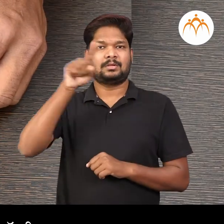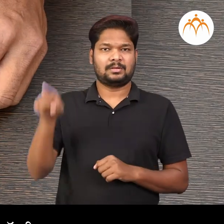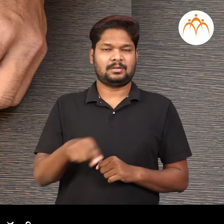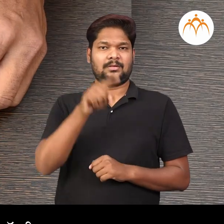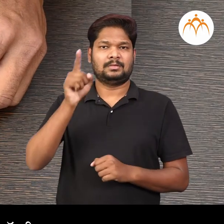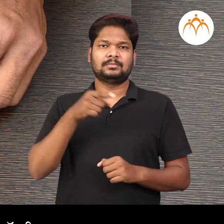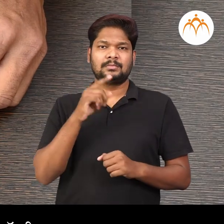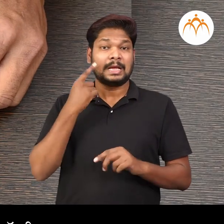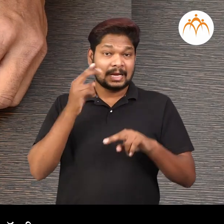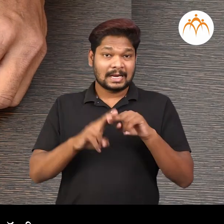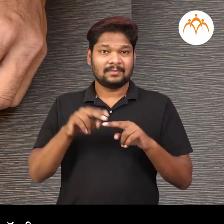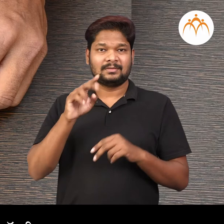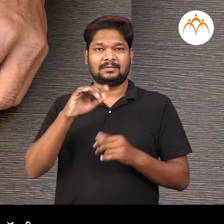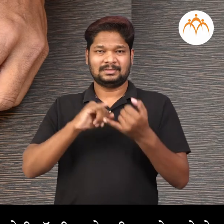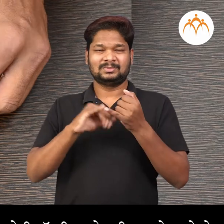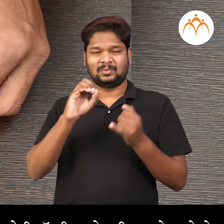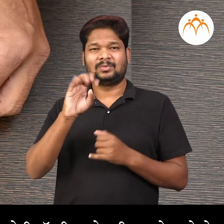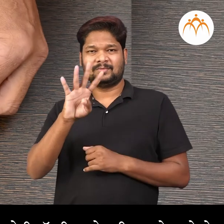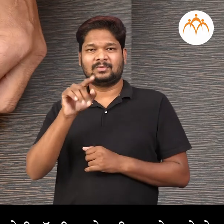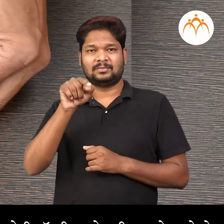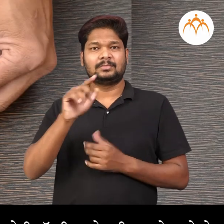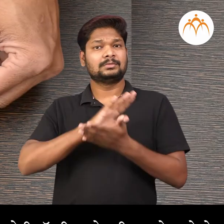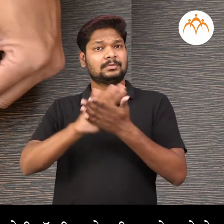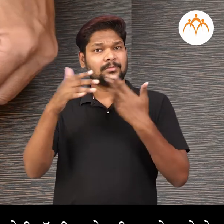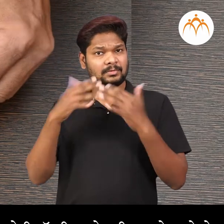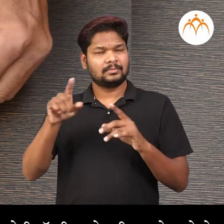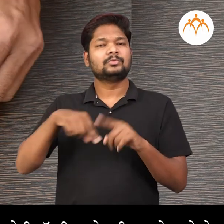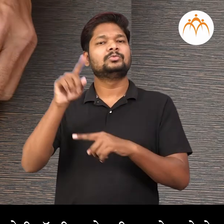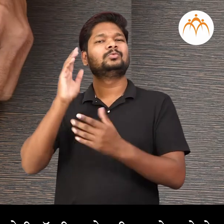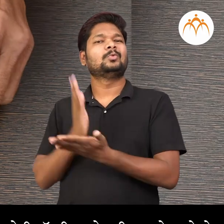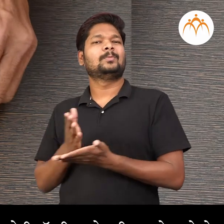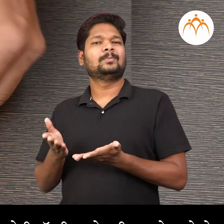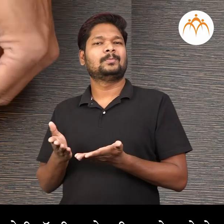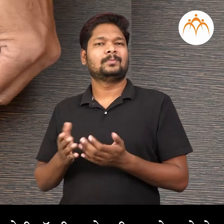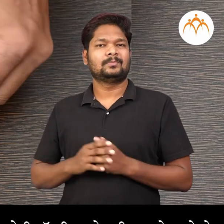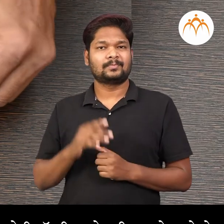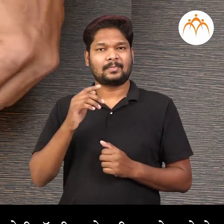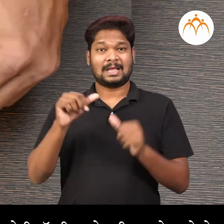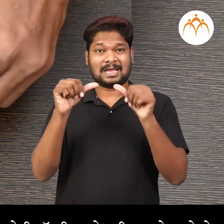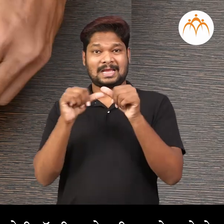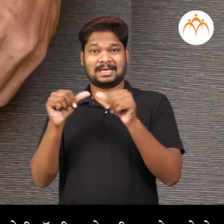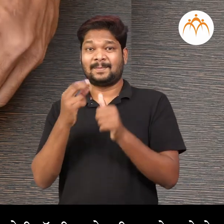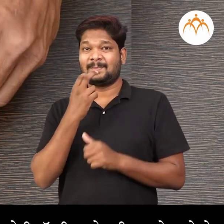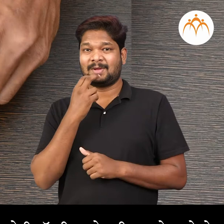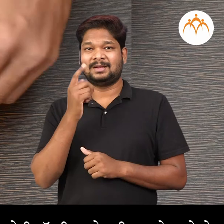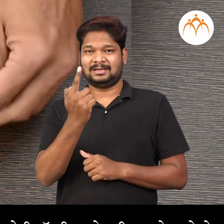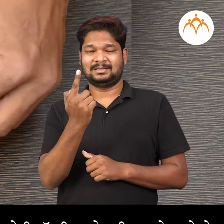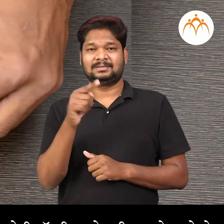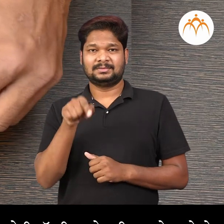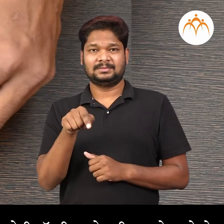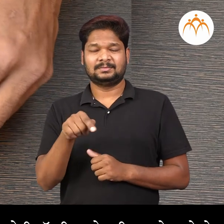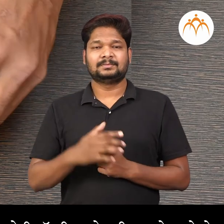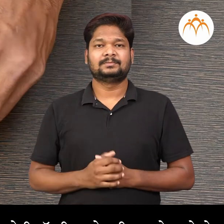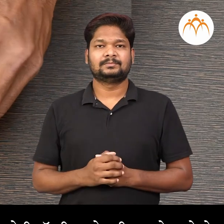हैं कि एक अनेक पोर्टेबल इलेक्ट्रॉनिक वस्तुओं मध्य दोहरे